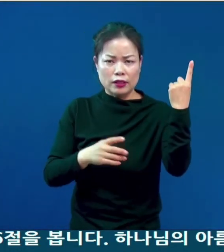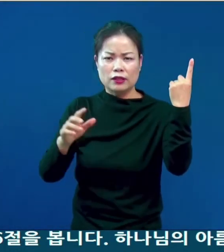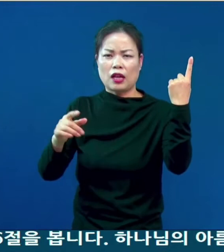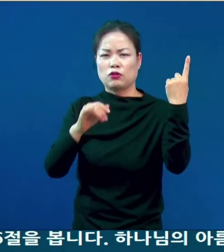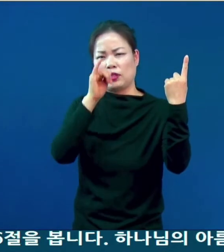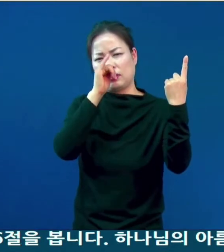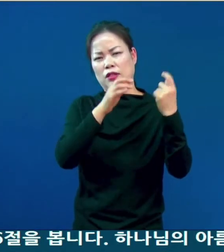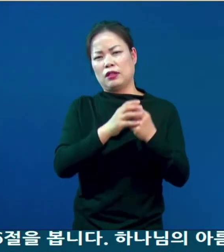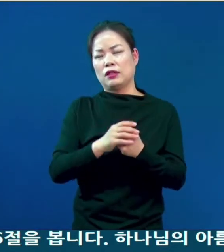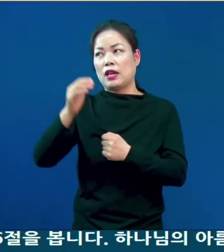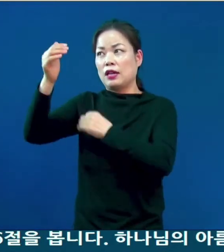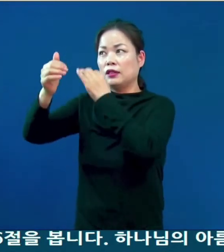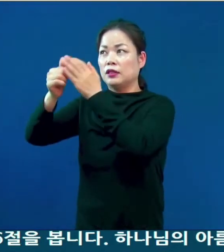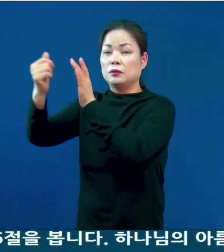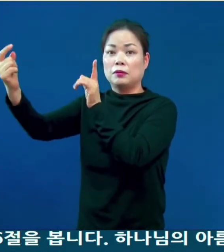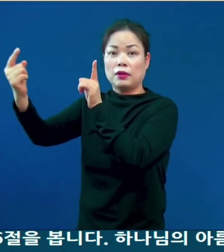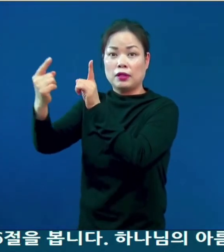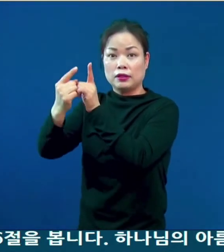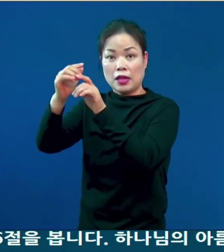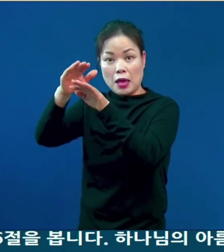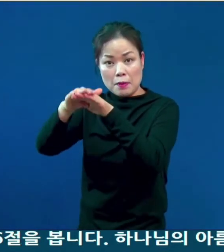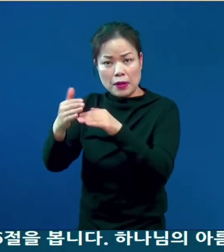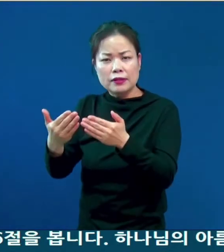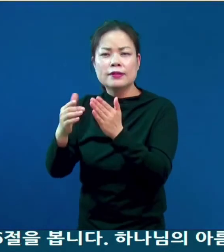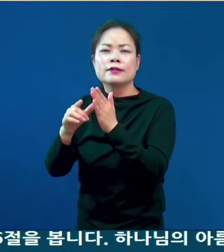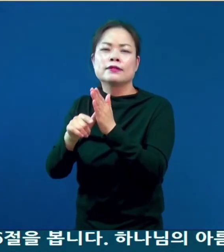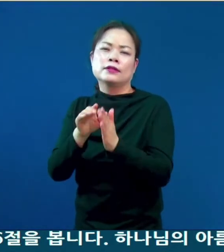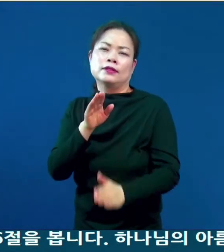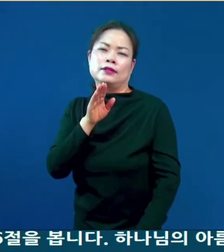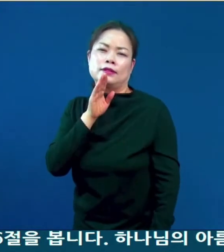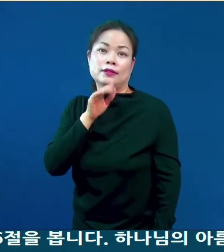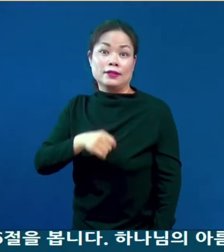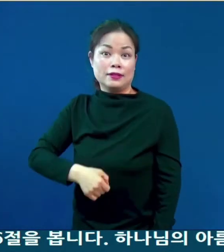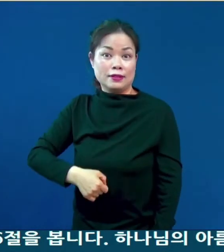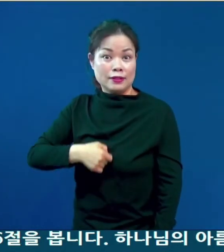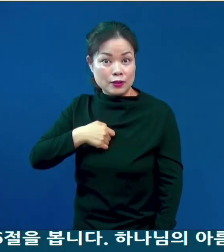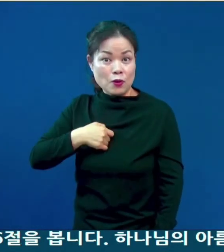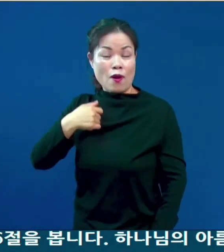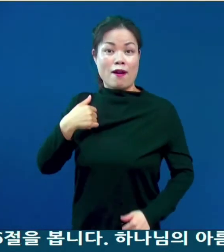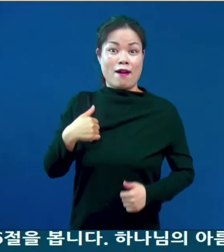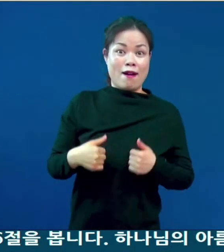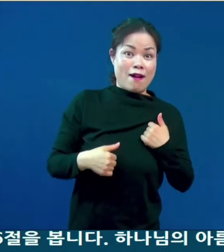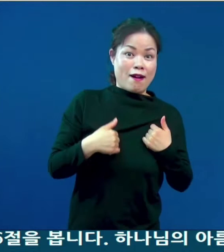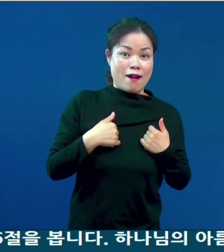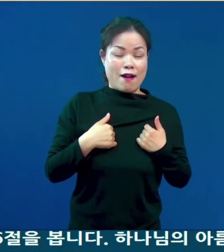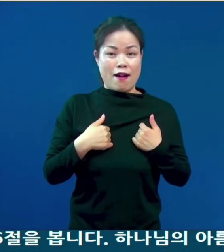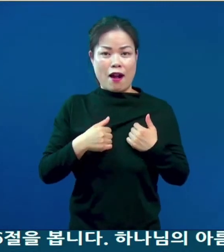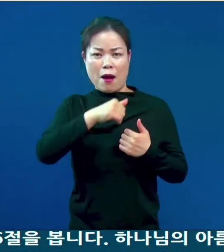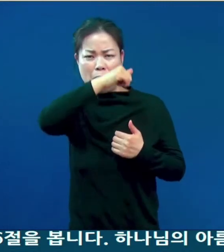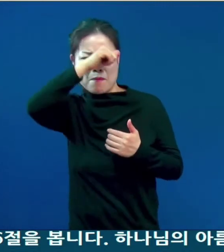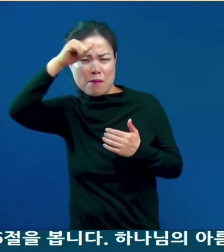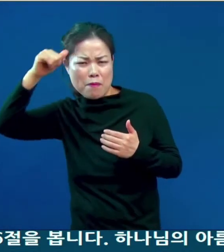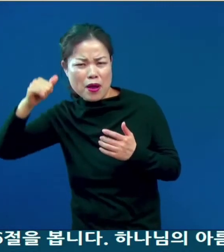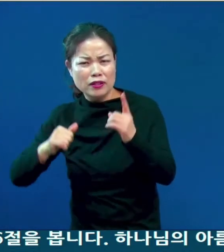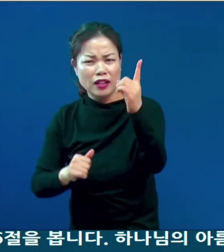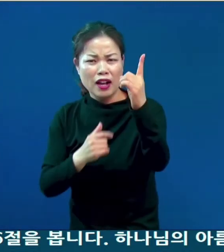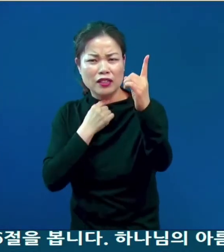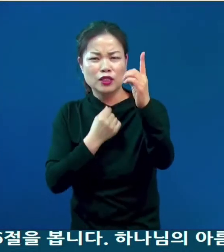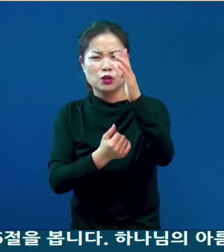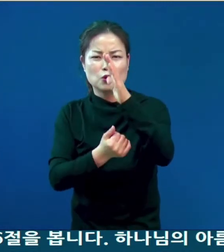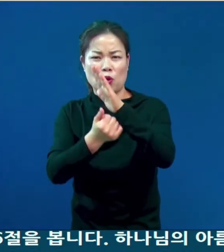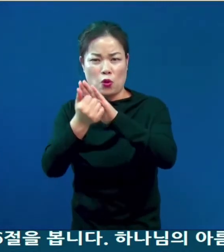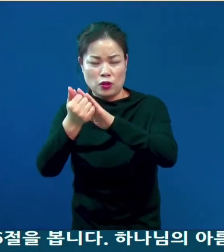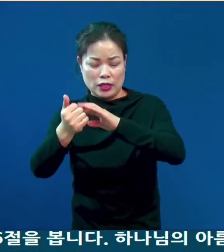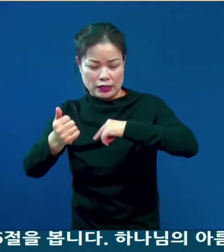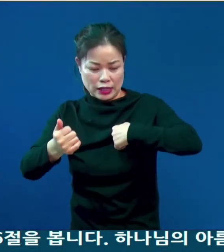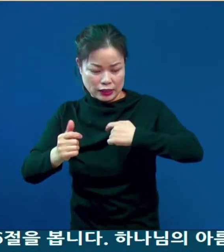다윗에게 있어서 하나님을 만나는 이 예배의 시간은 진실로 기쁨이었습니다. 한평생 한 가지 소원이 자신의 삶의